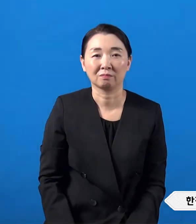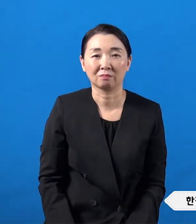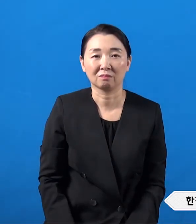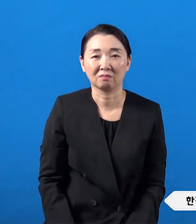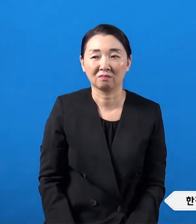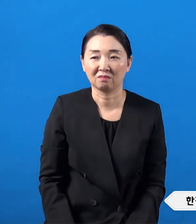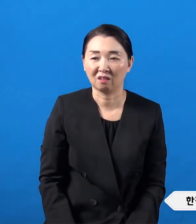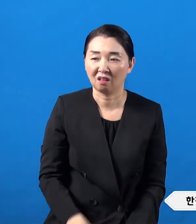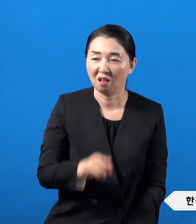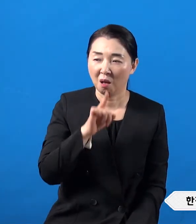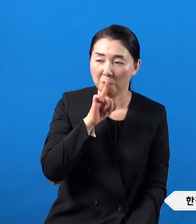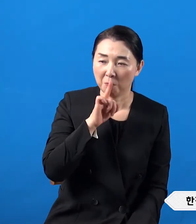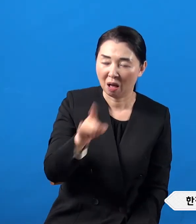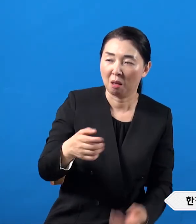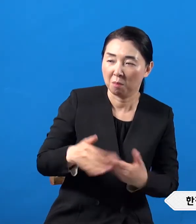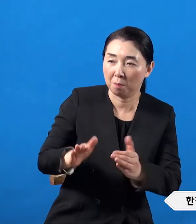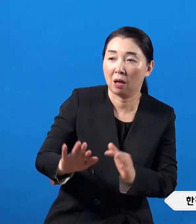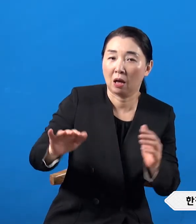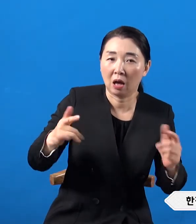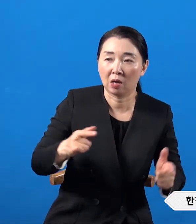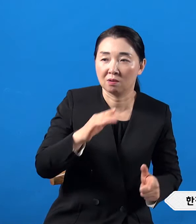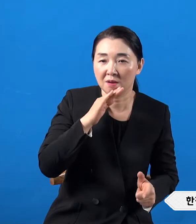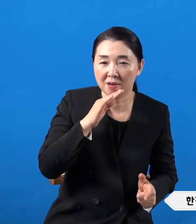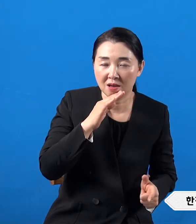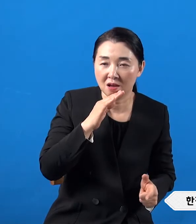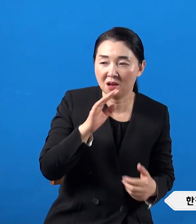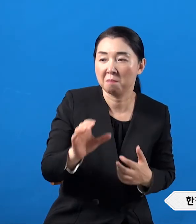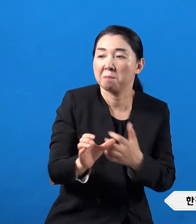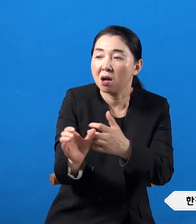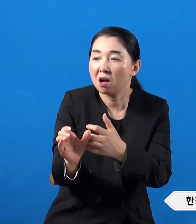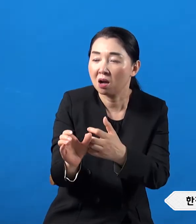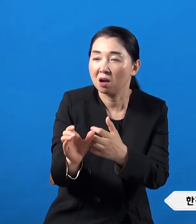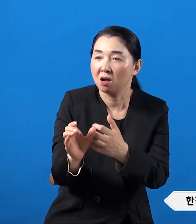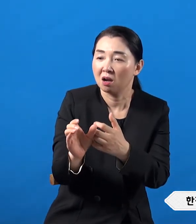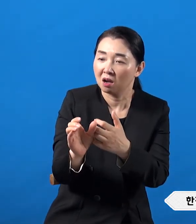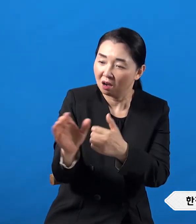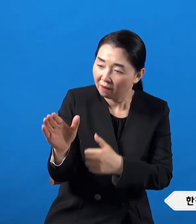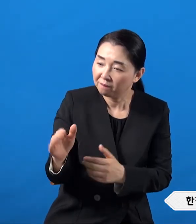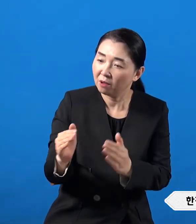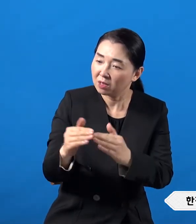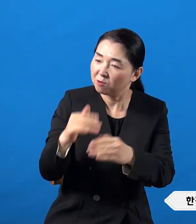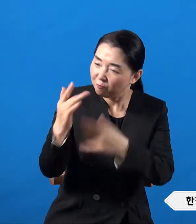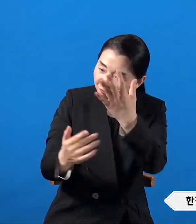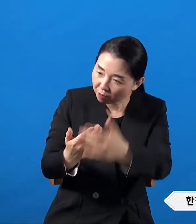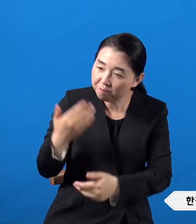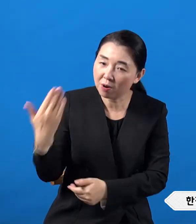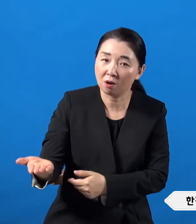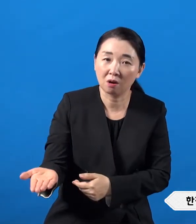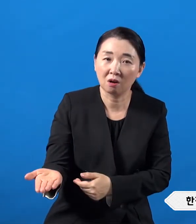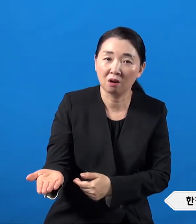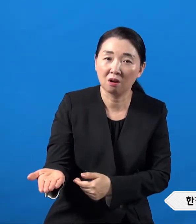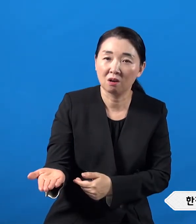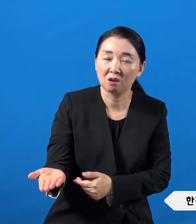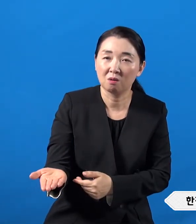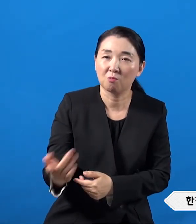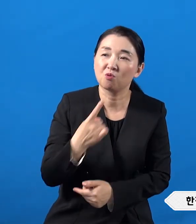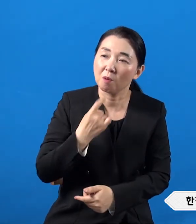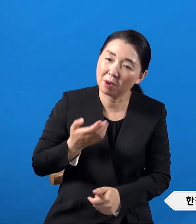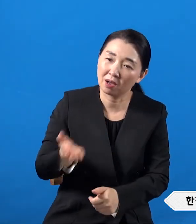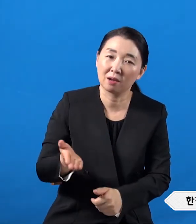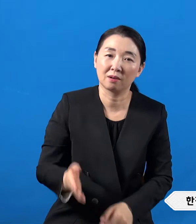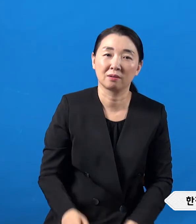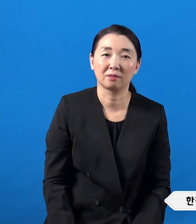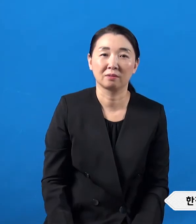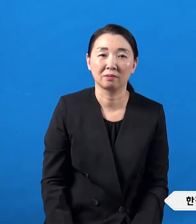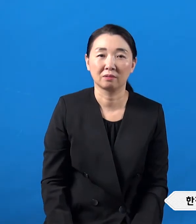그냥 말로 시비 거는 정도가 아니라 아주 험악하게 입다를 향해서 네 집을 우리가 불태워버릴 것이다 하고 협박을